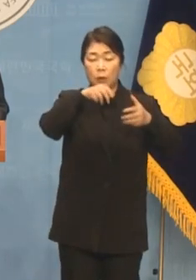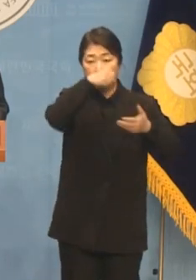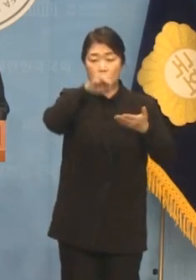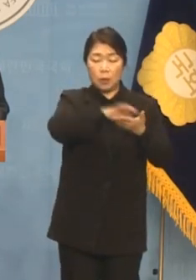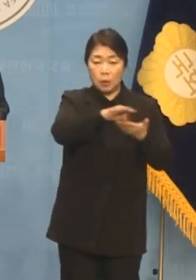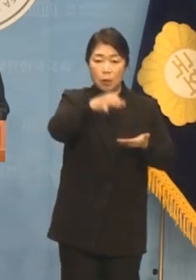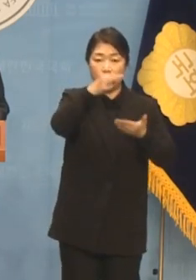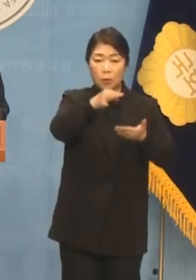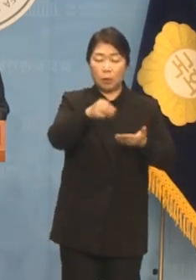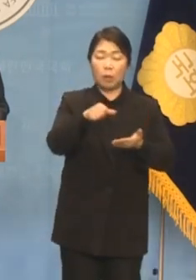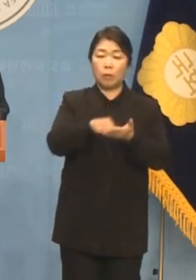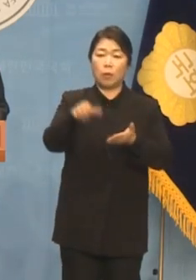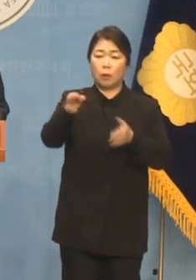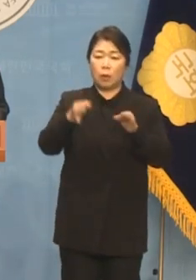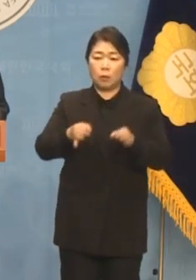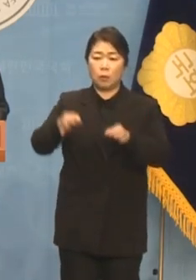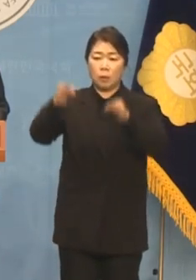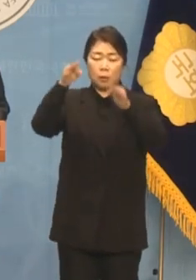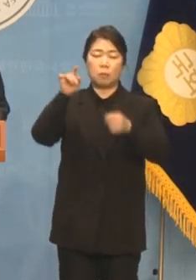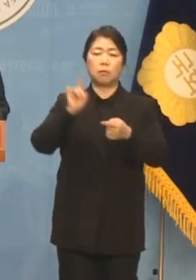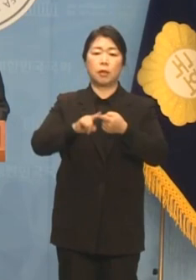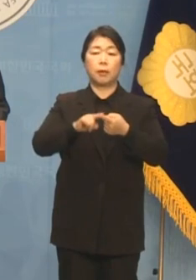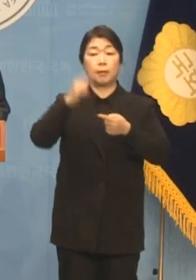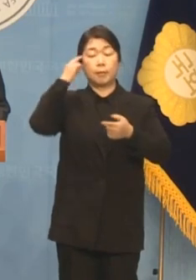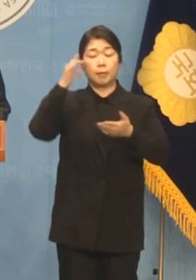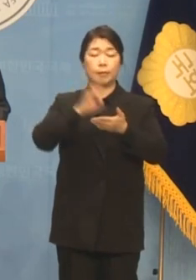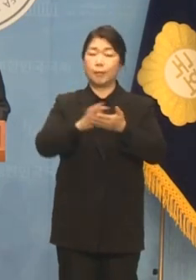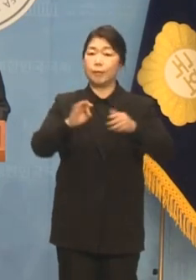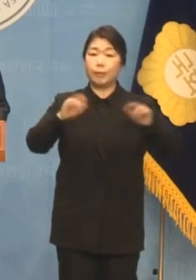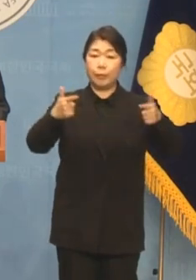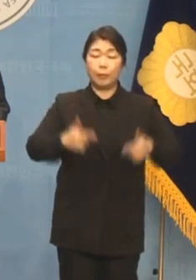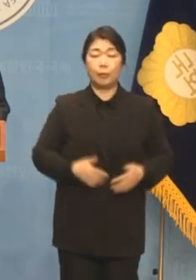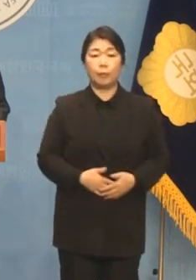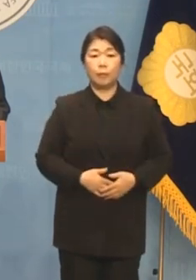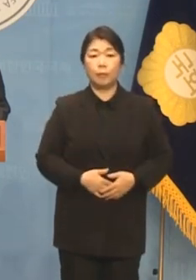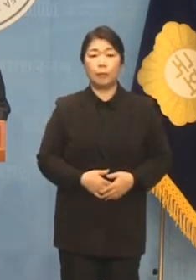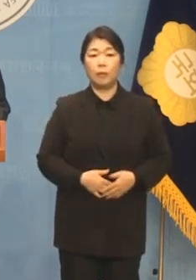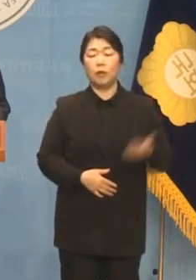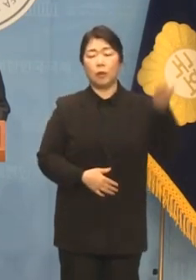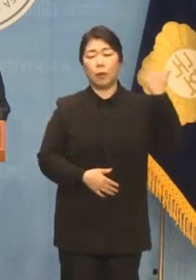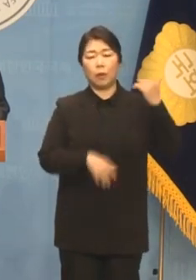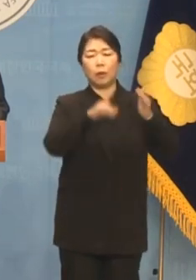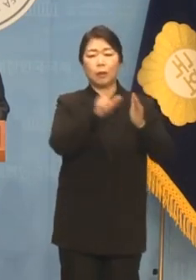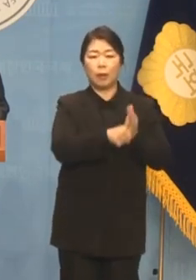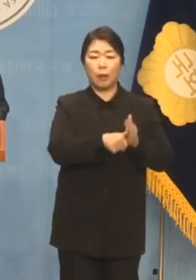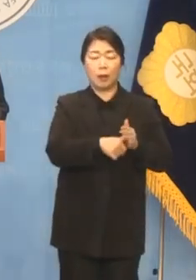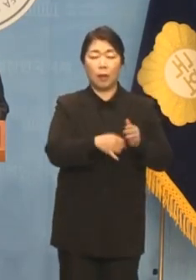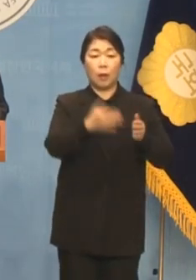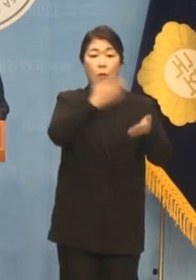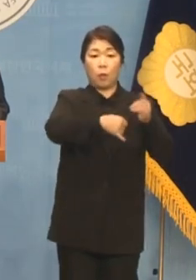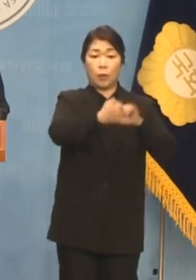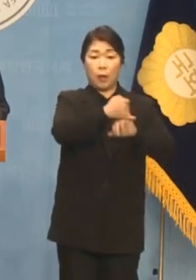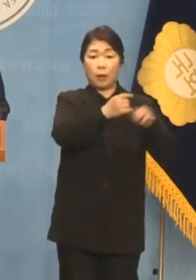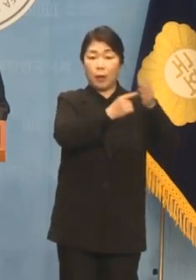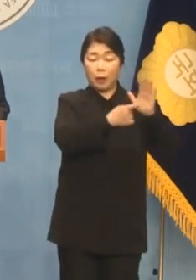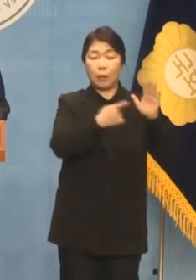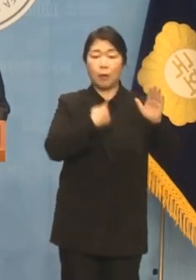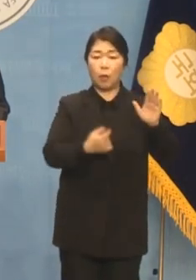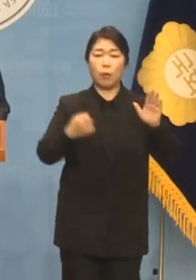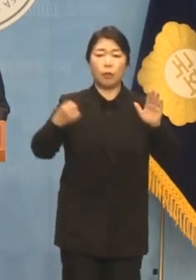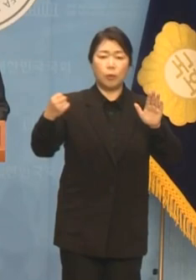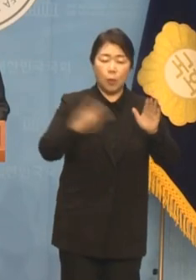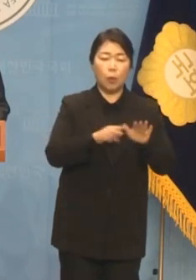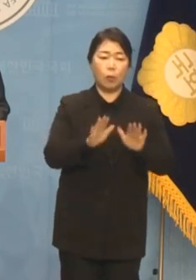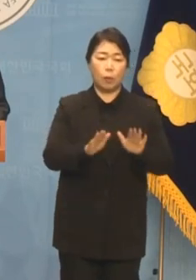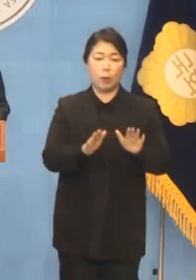압력은 한 것도 아는 채 흘러간 재탄 공약인 전국민 재난지원금